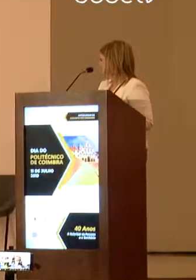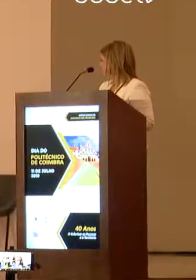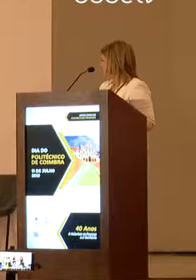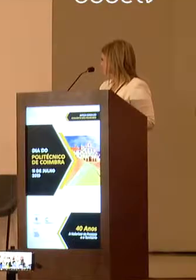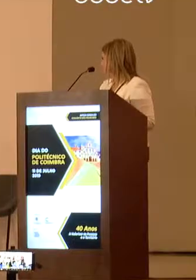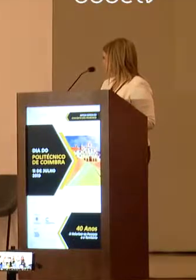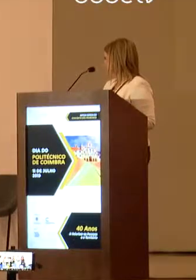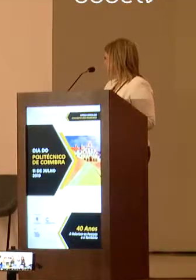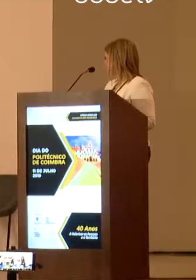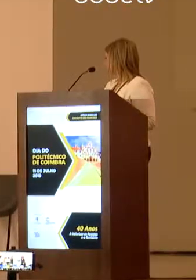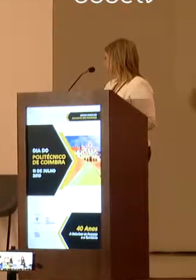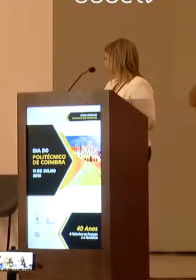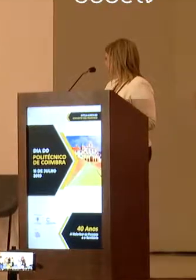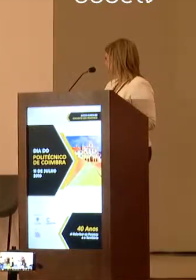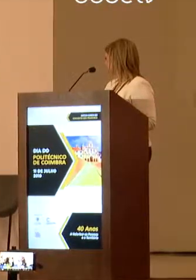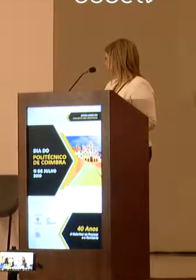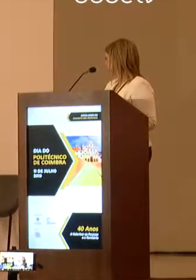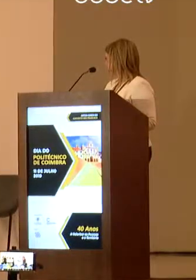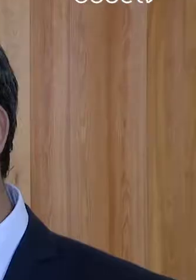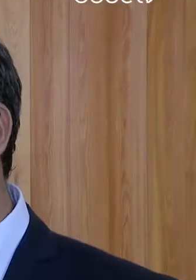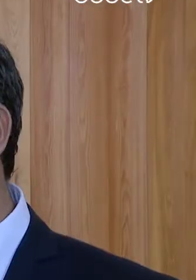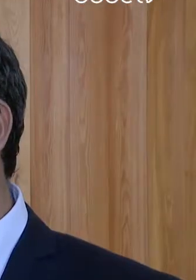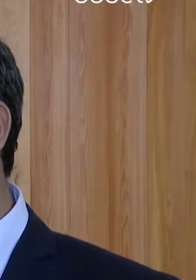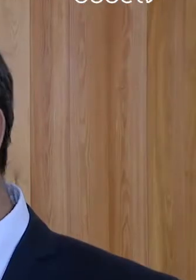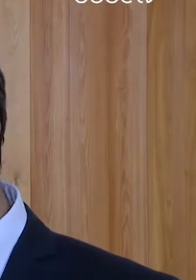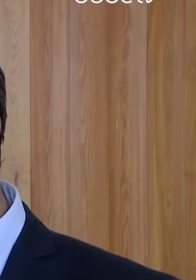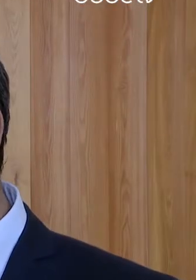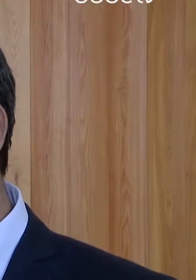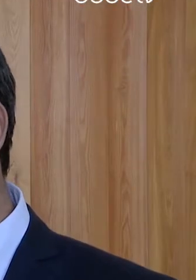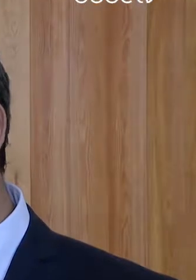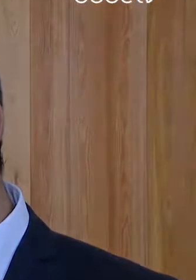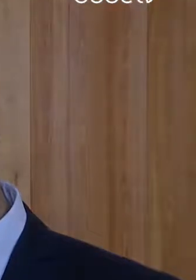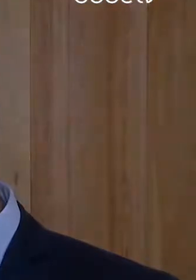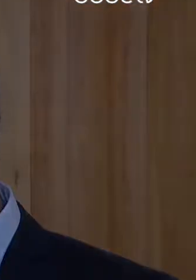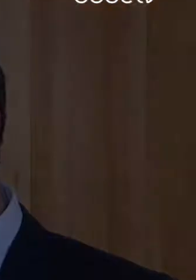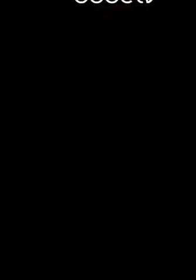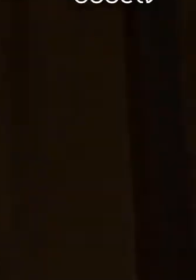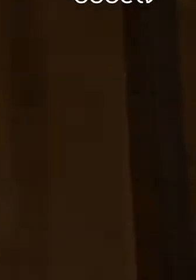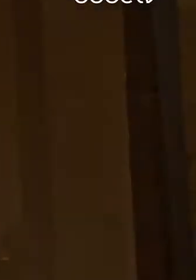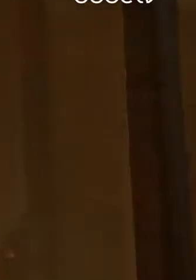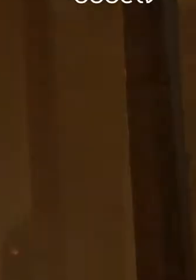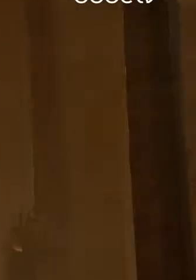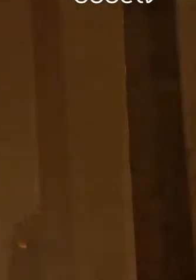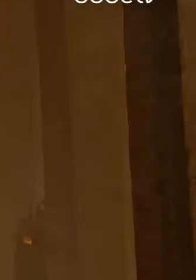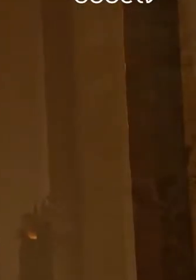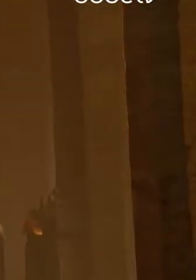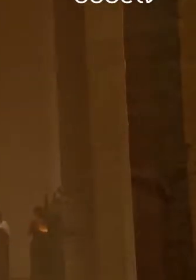sendo embaixador do politécnico e passando uma boa imagem daquele que foi o início de sua vida profissional